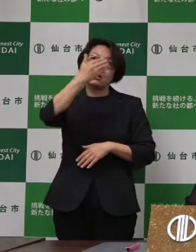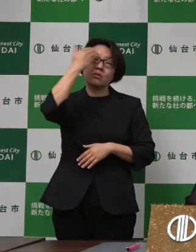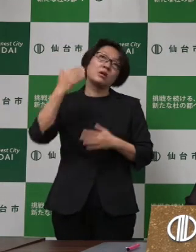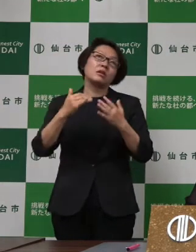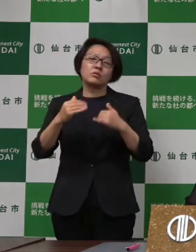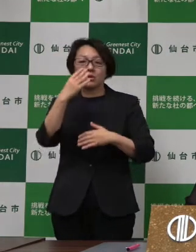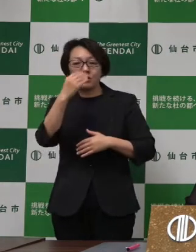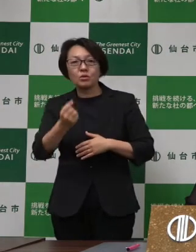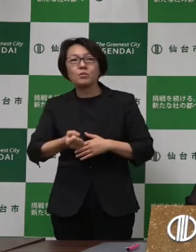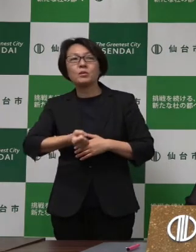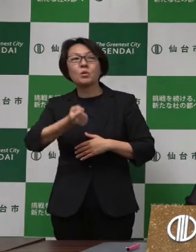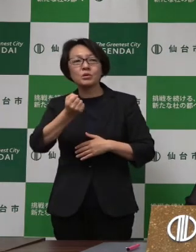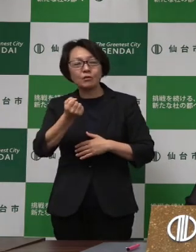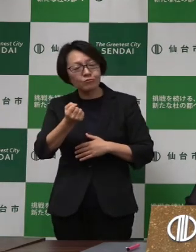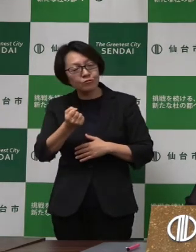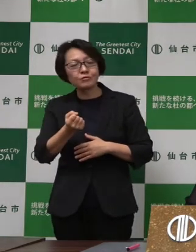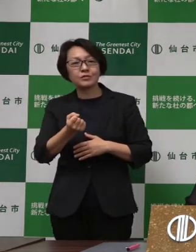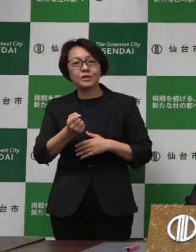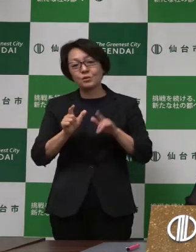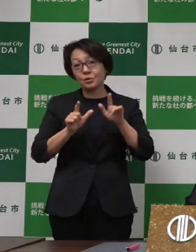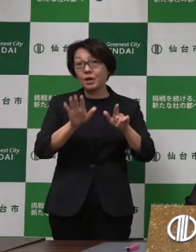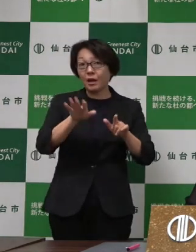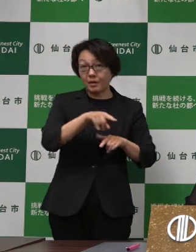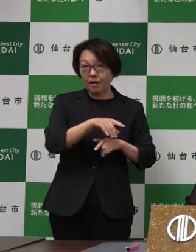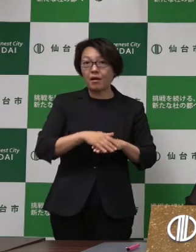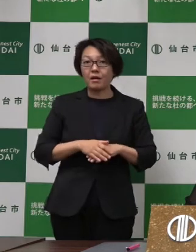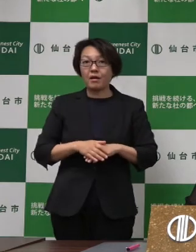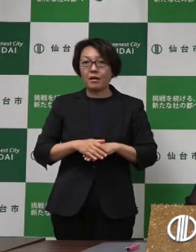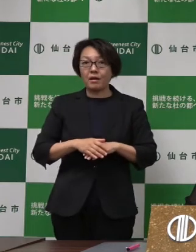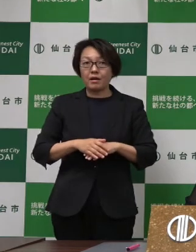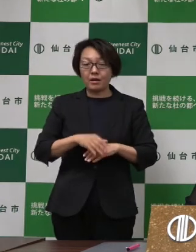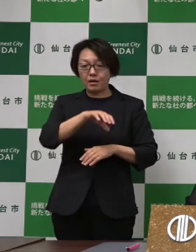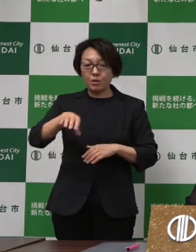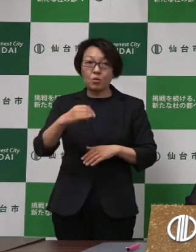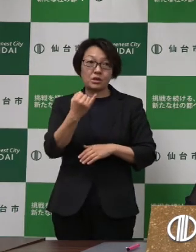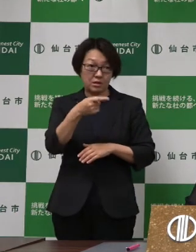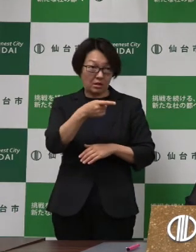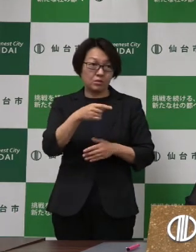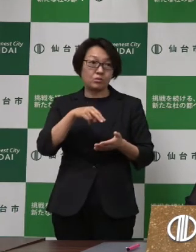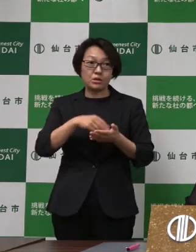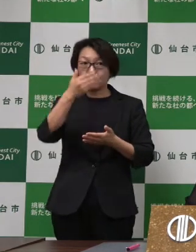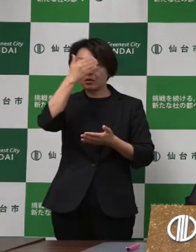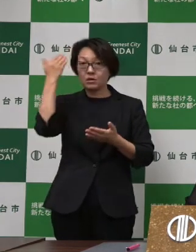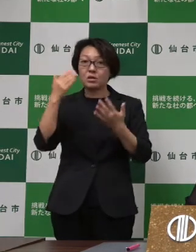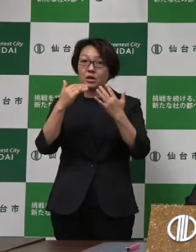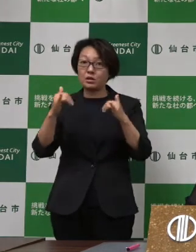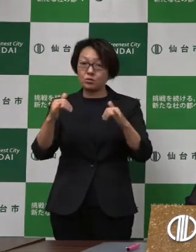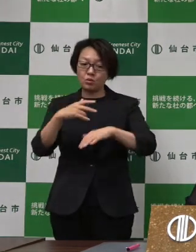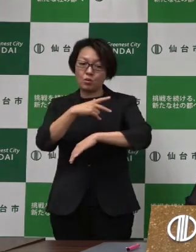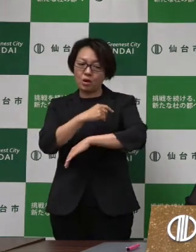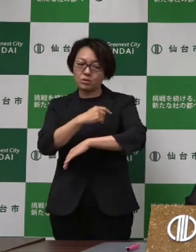っていただいているという言葉もありましたけど、小売さんとしては若者のワクチン接種の意識はどのよう